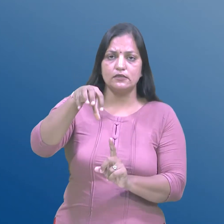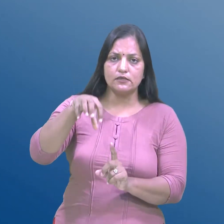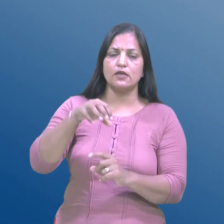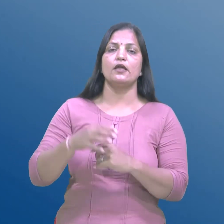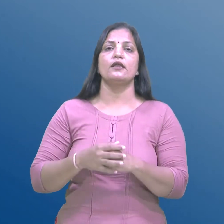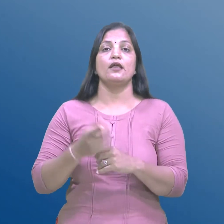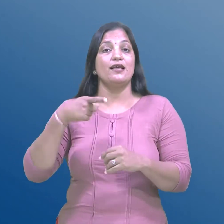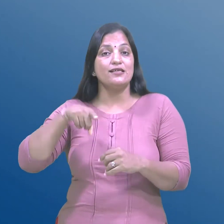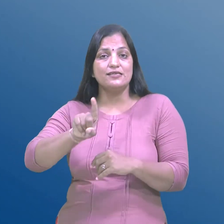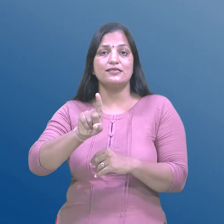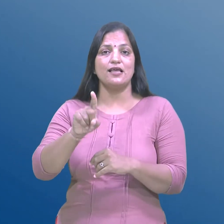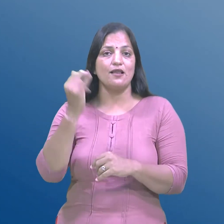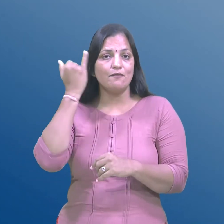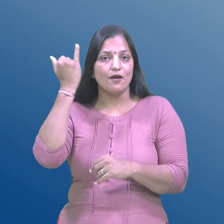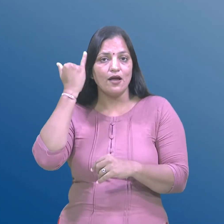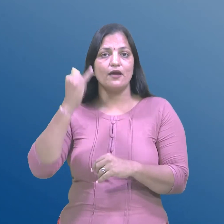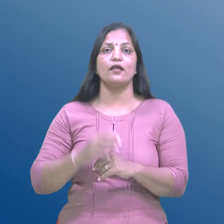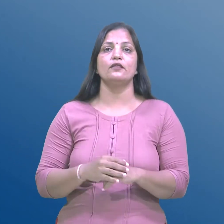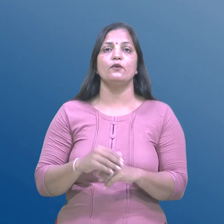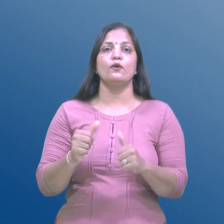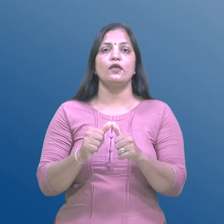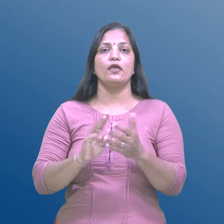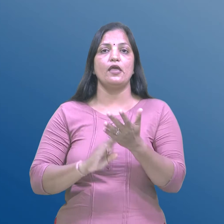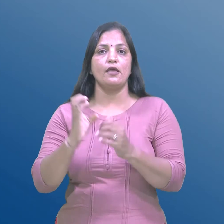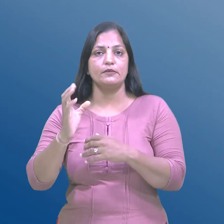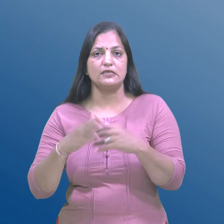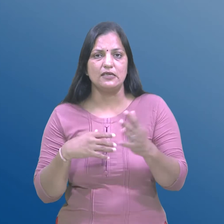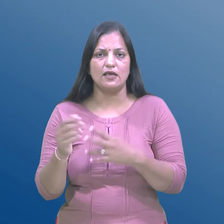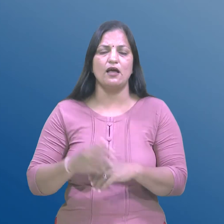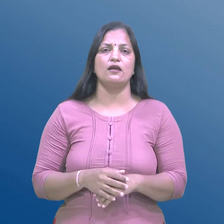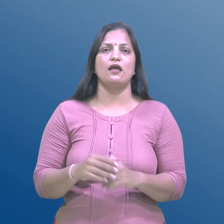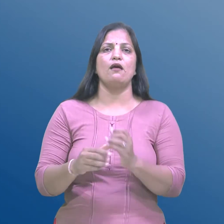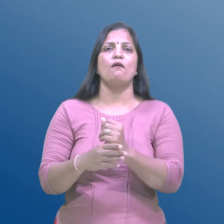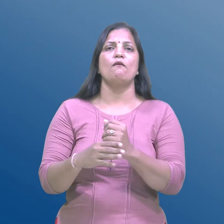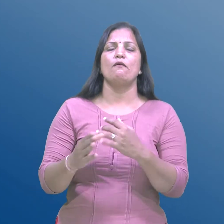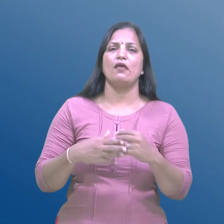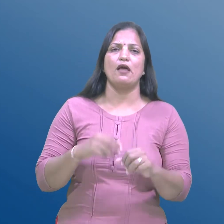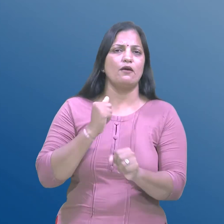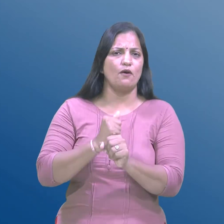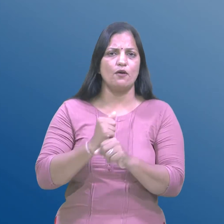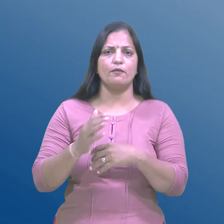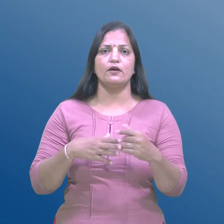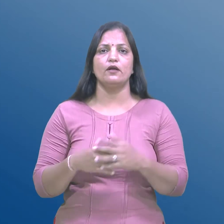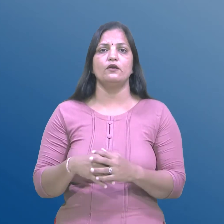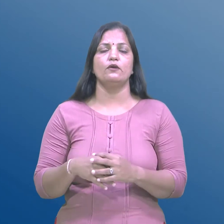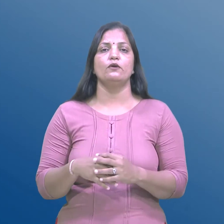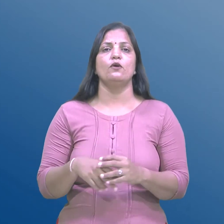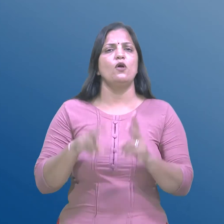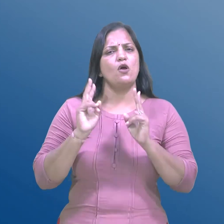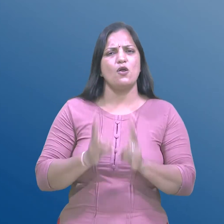આવેલ કોર્પોરેશન અથવા સરકાર કે સ્થાનિક સત્તામંડળ